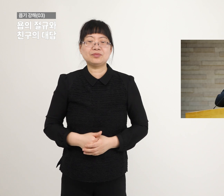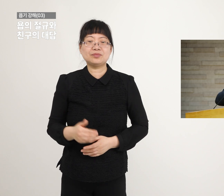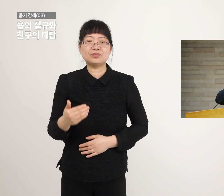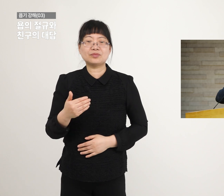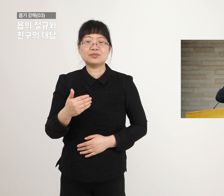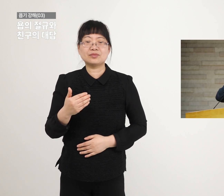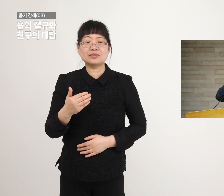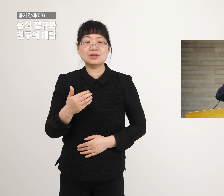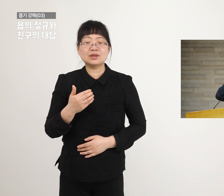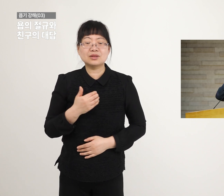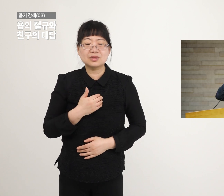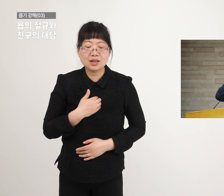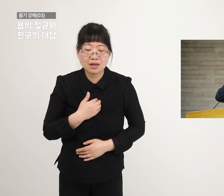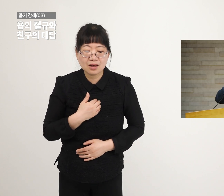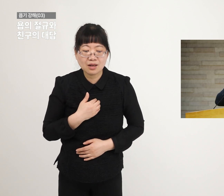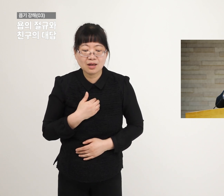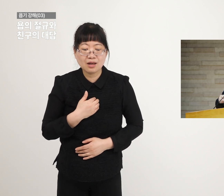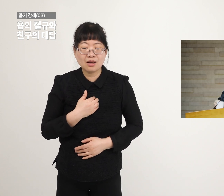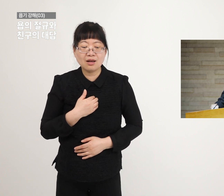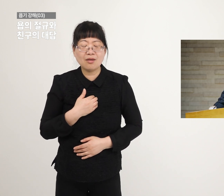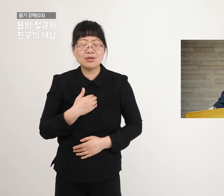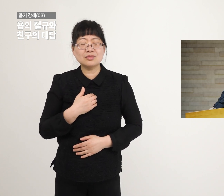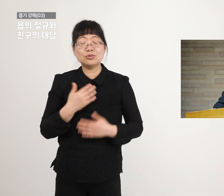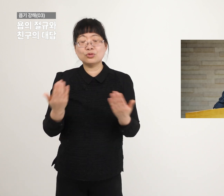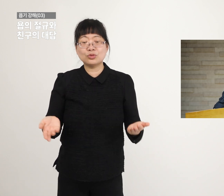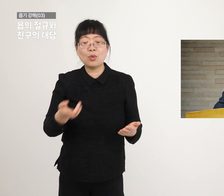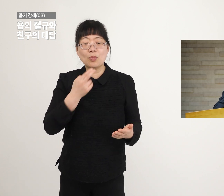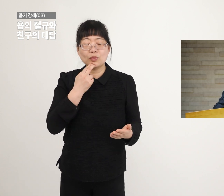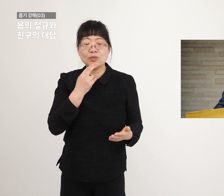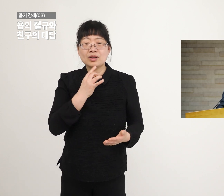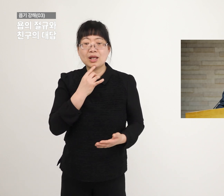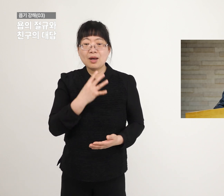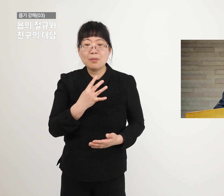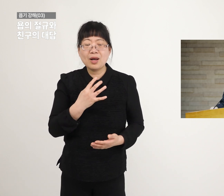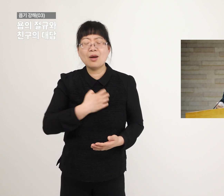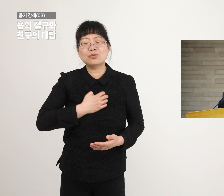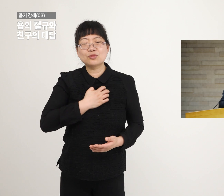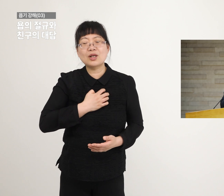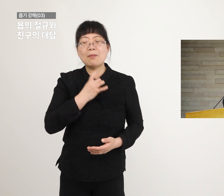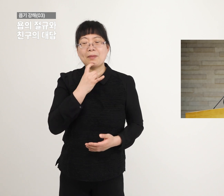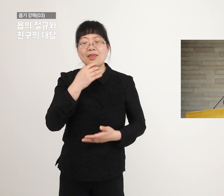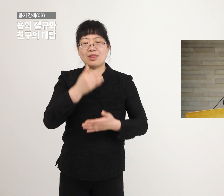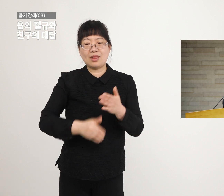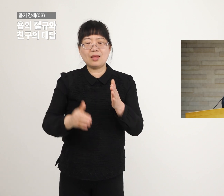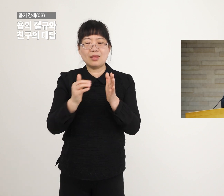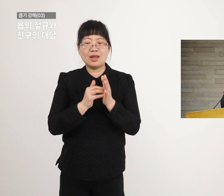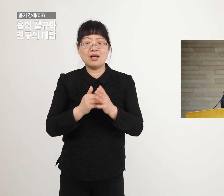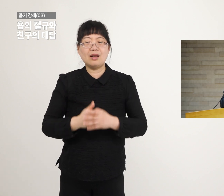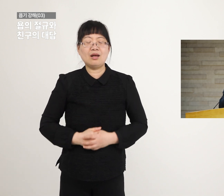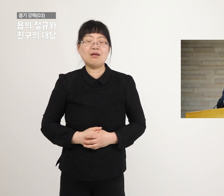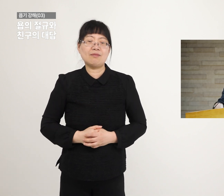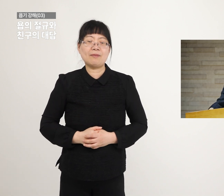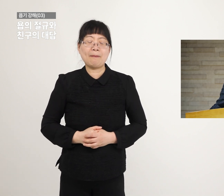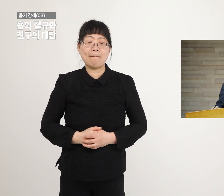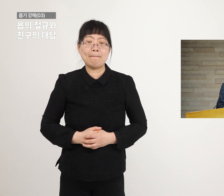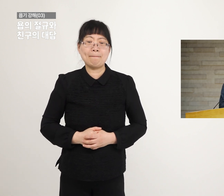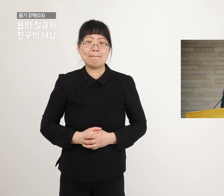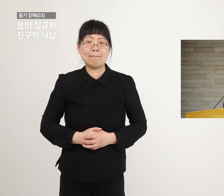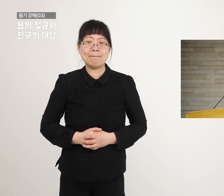나에게는 평온도 없고 안일도 없고 휴식도 없고 다만 불안만이 있구나. 네, 이게